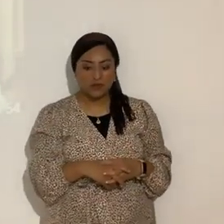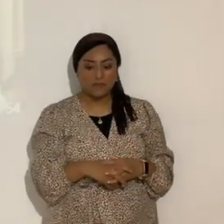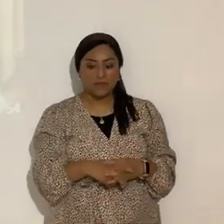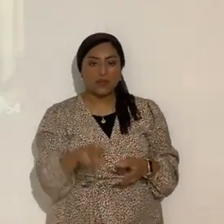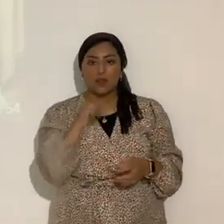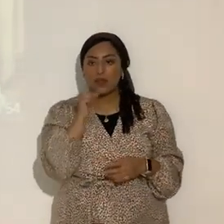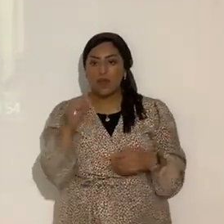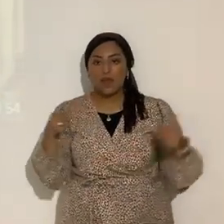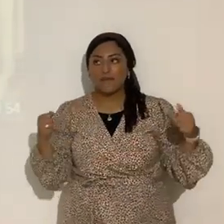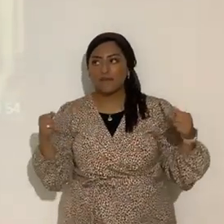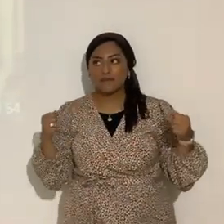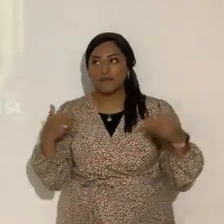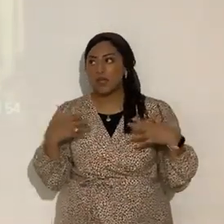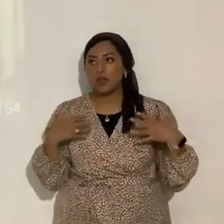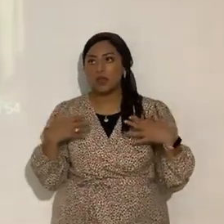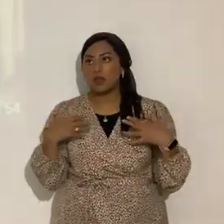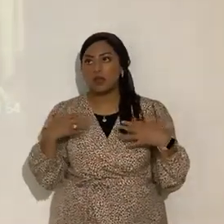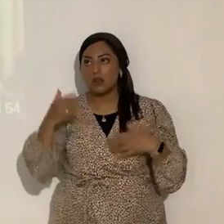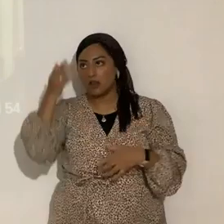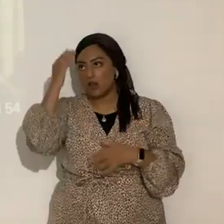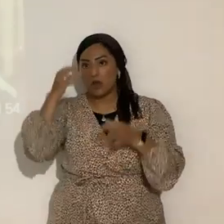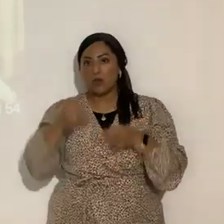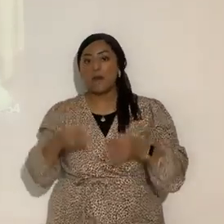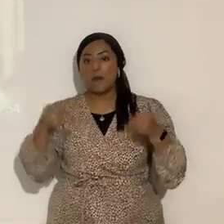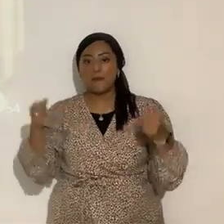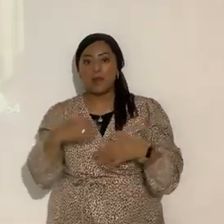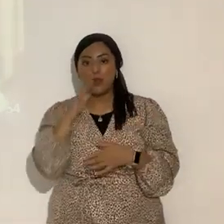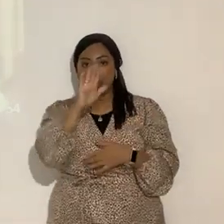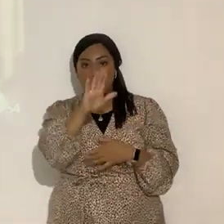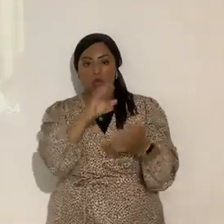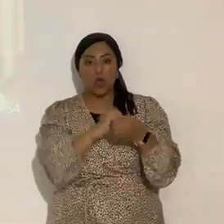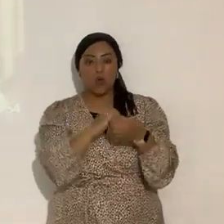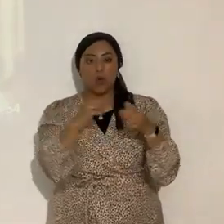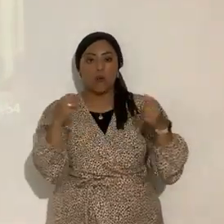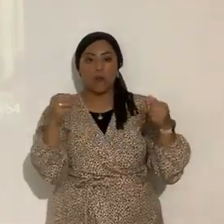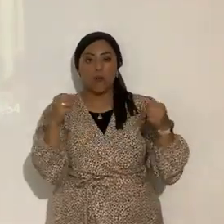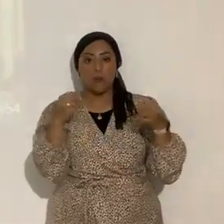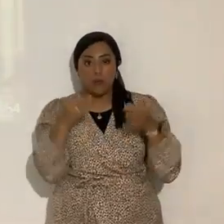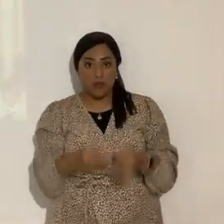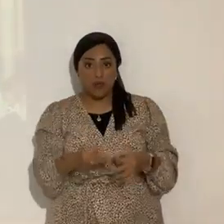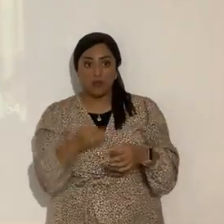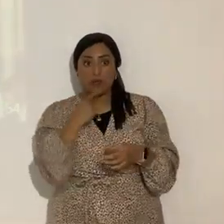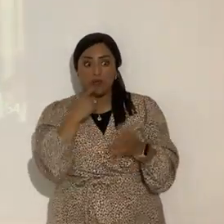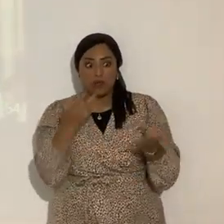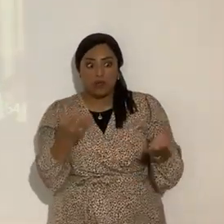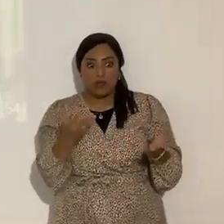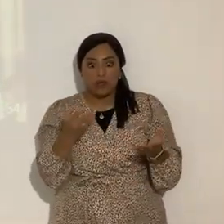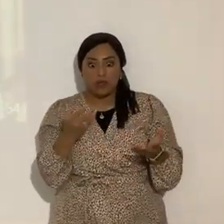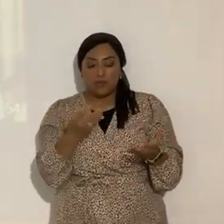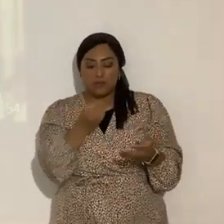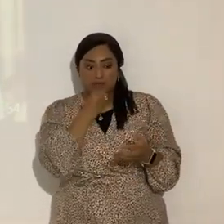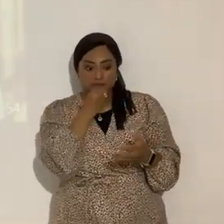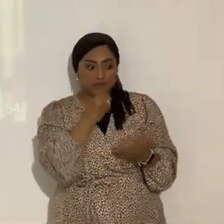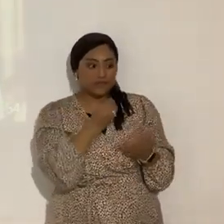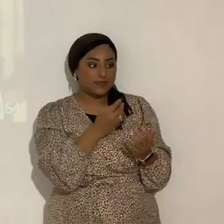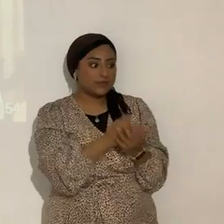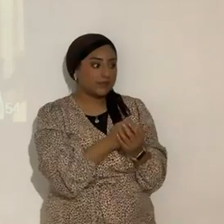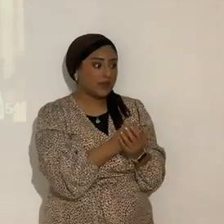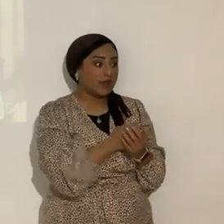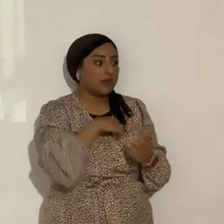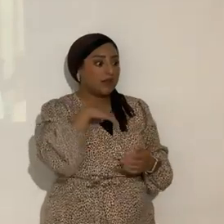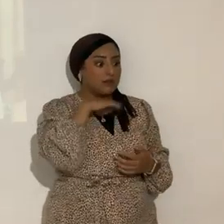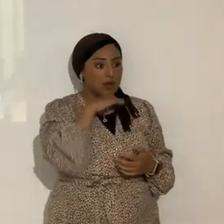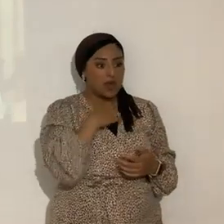es miedo a la voluntad de Yahweh, era miedo a su voluntad. Y dice, pero si las carnitas y los chicharrones me